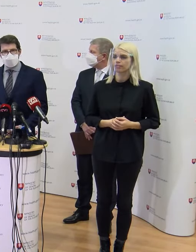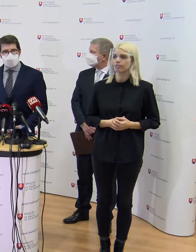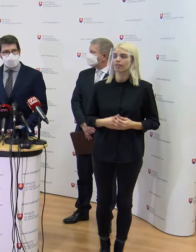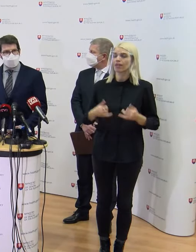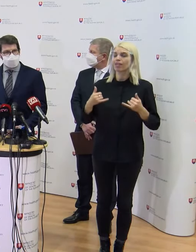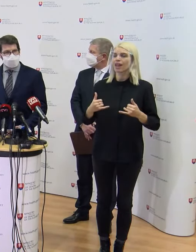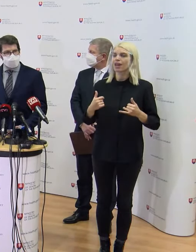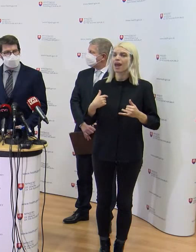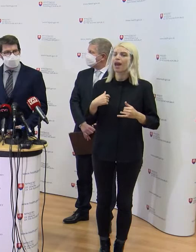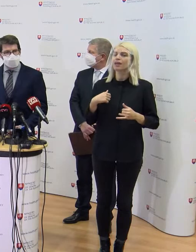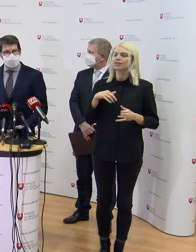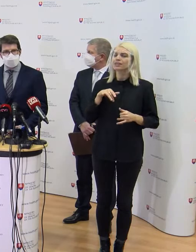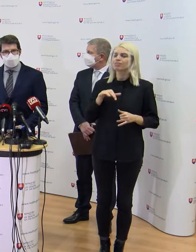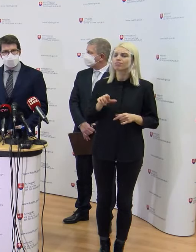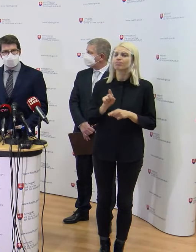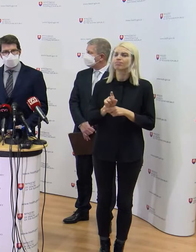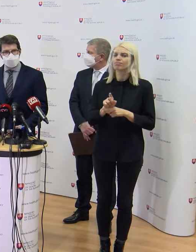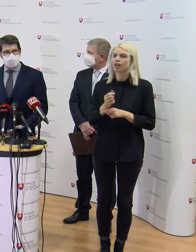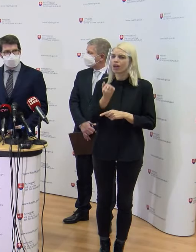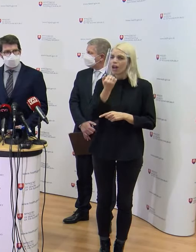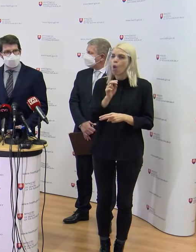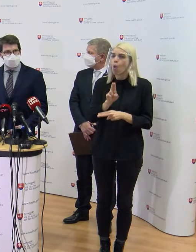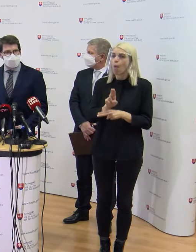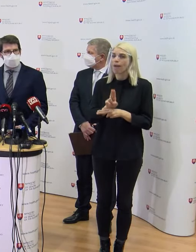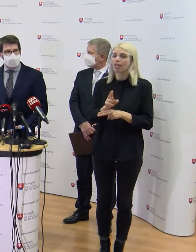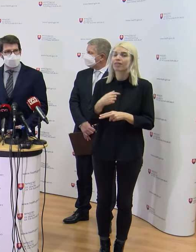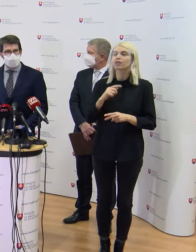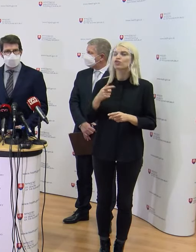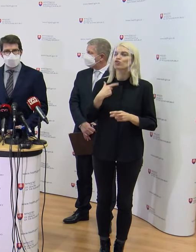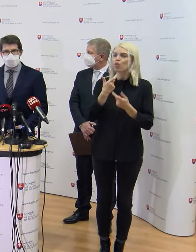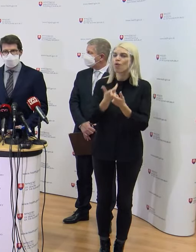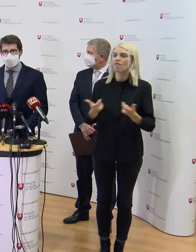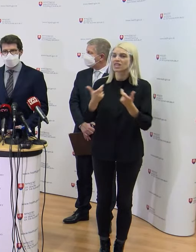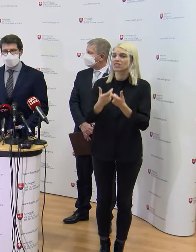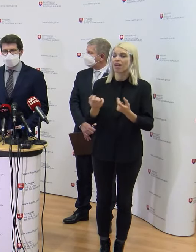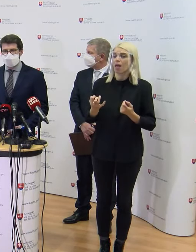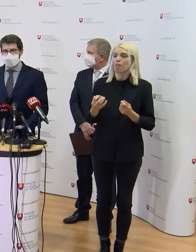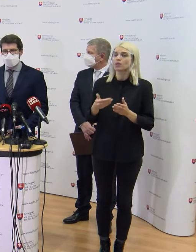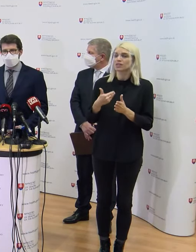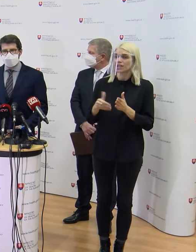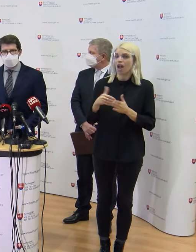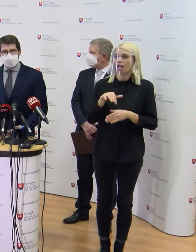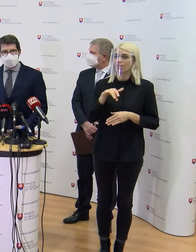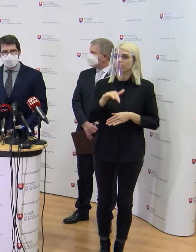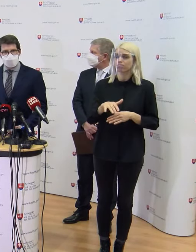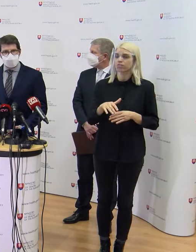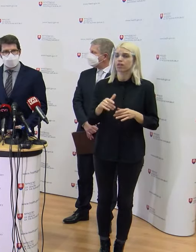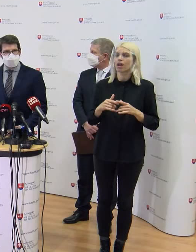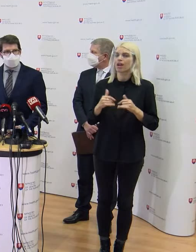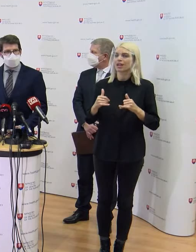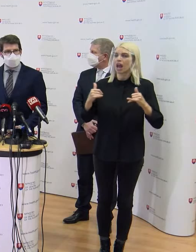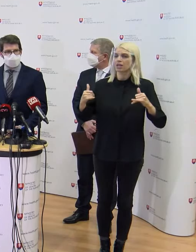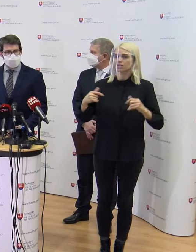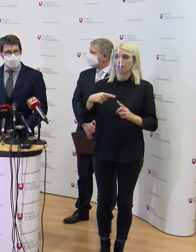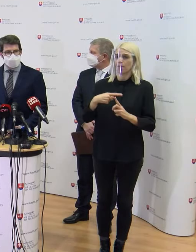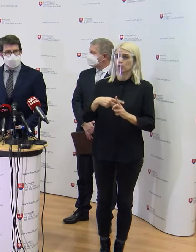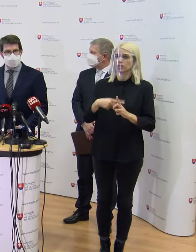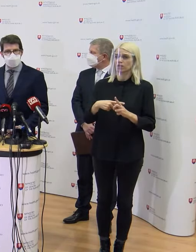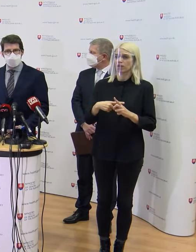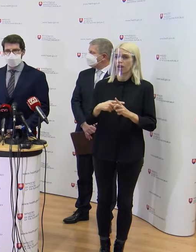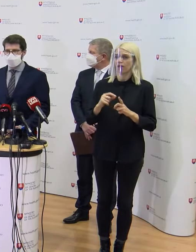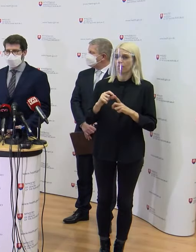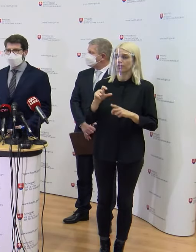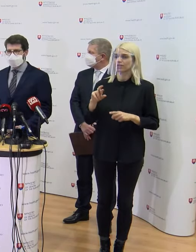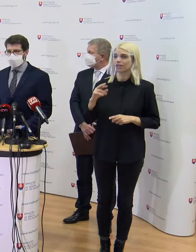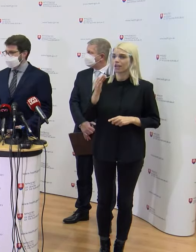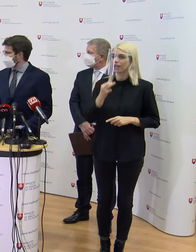sme opatrní pri tej interpretácii taktiež kvôli tomu, že naďalej pokračuje rast, výrazný rast v pozitivite PCR